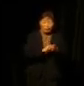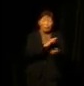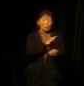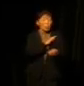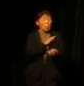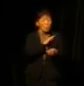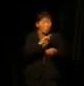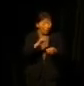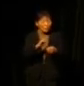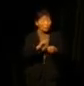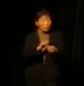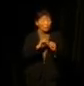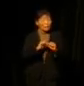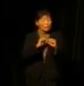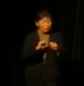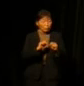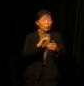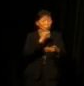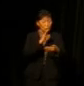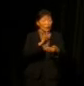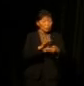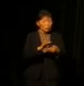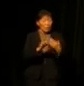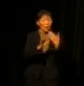の、二つの対照的な例をお話しします。